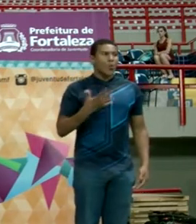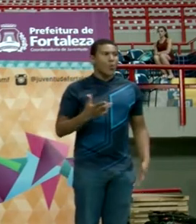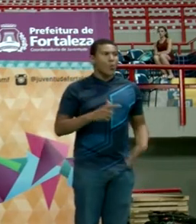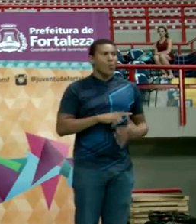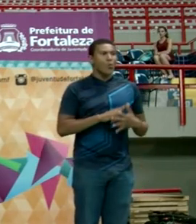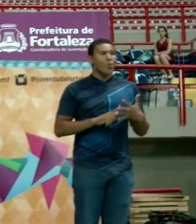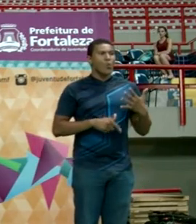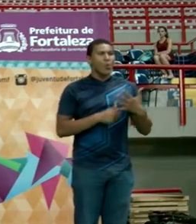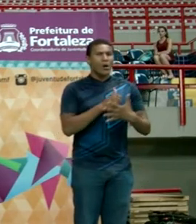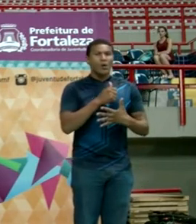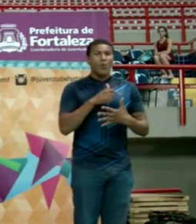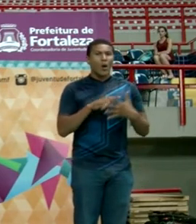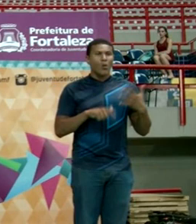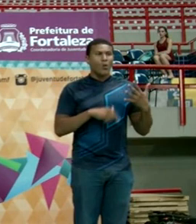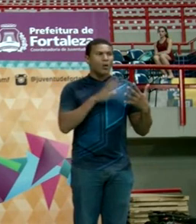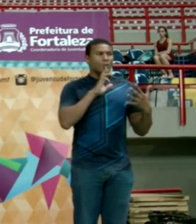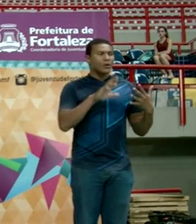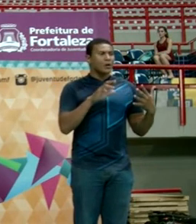Posso passar?